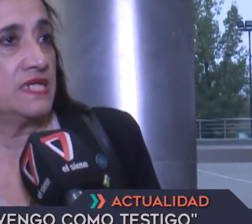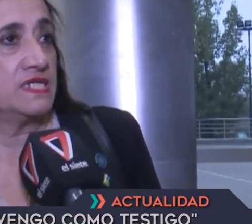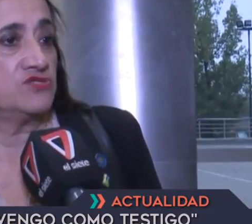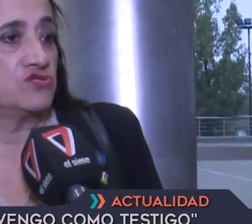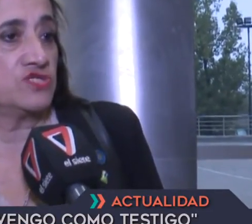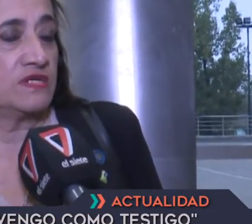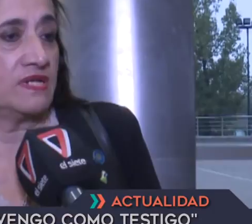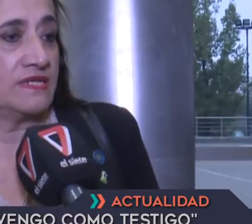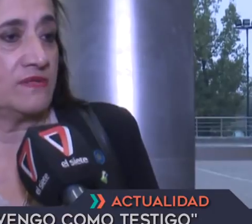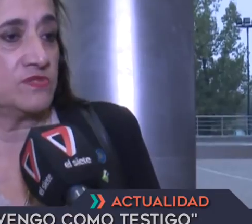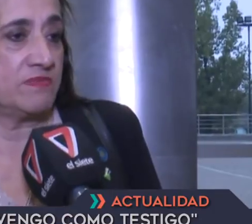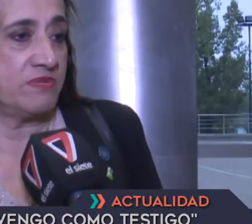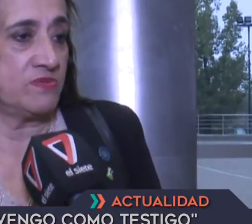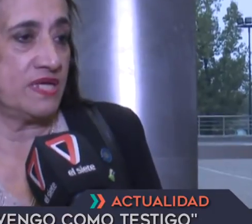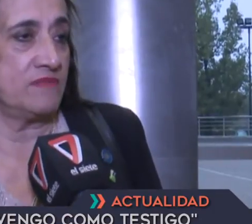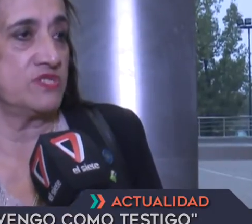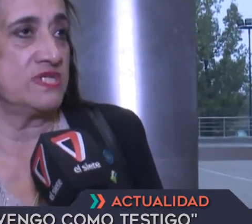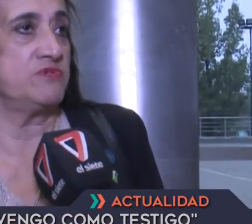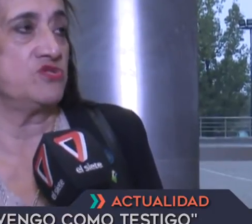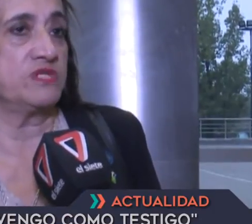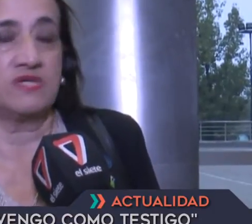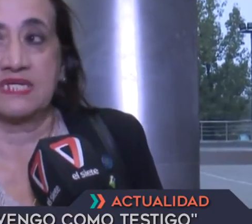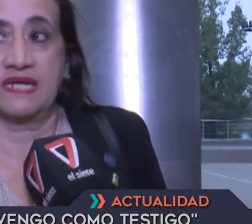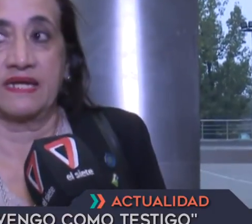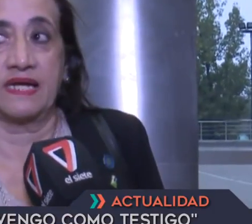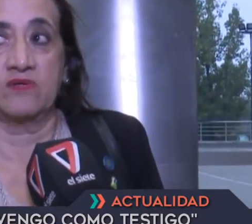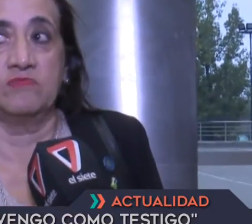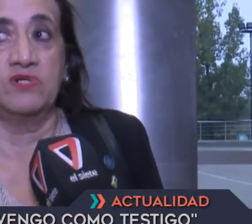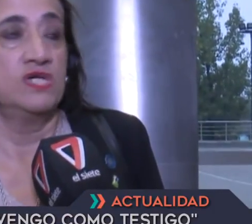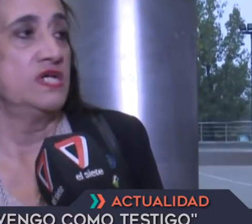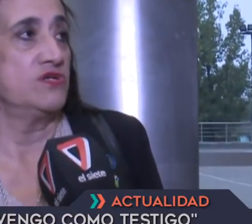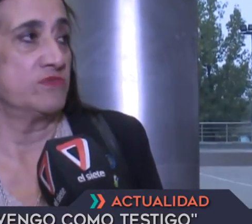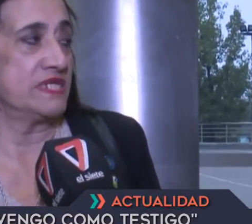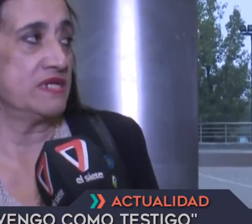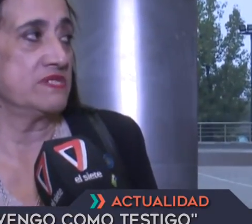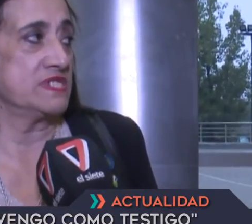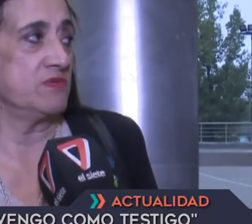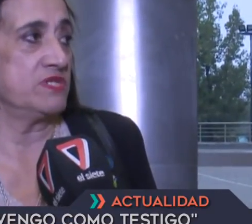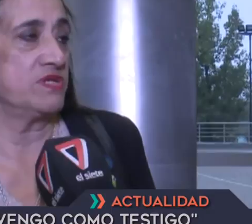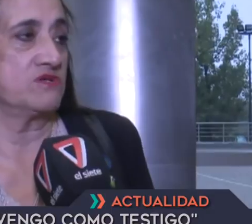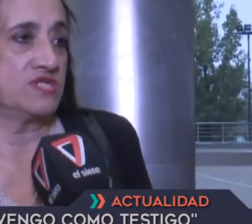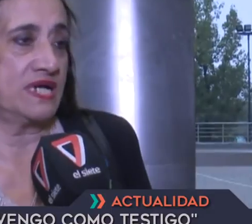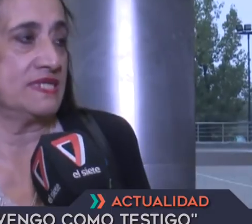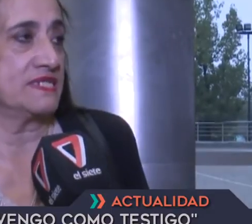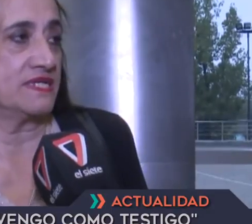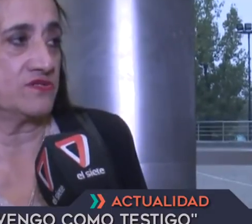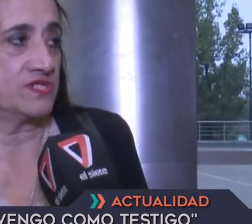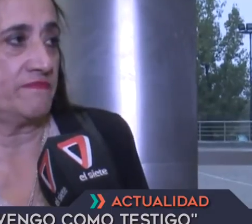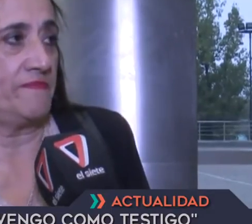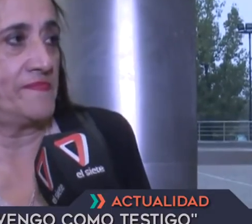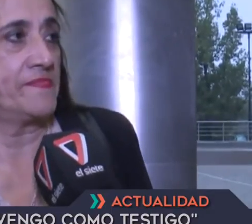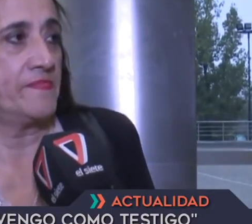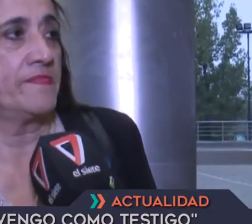Y yo no tengo... usted me pregunta desde el municipio, yo vengo a declarar acá como... Norma Trigo en ese momento era concejal de Santa